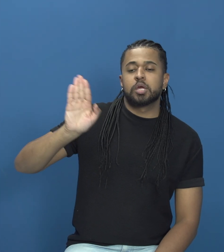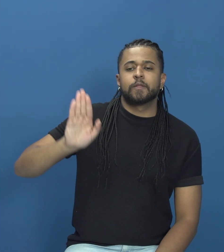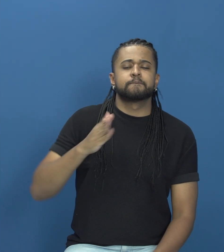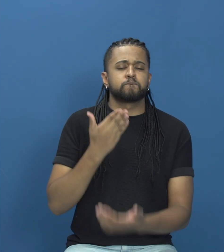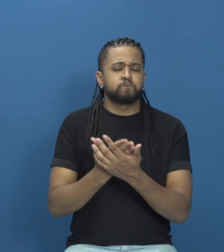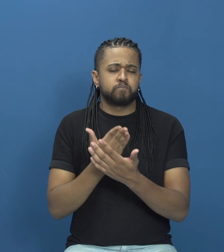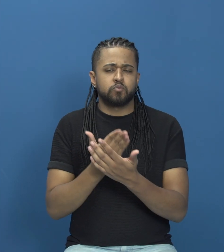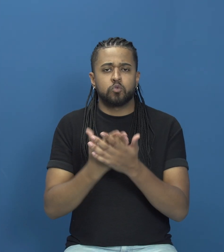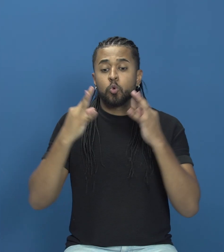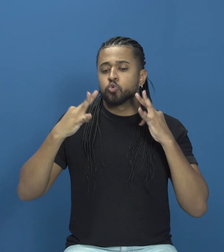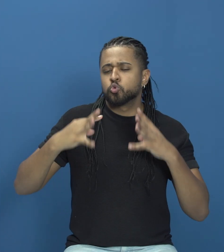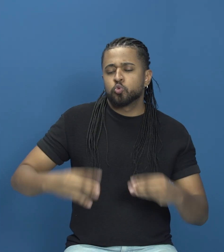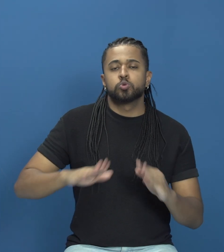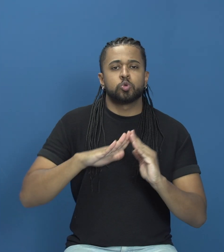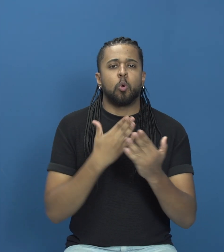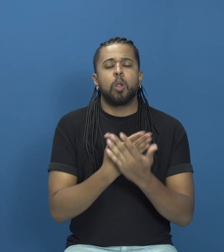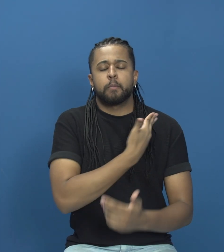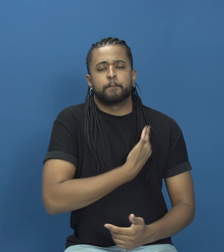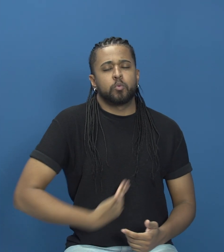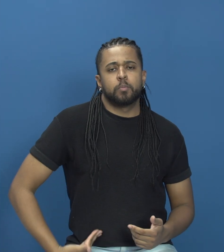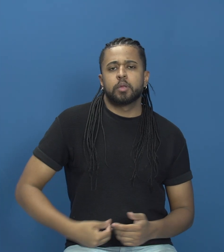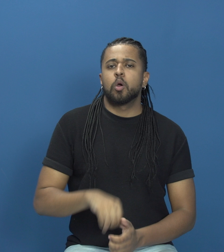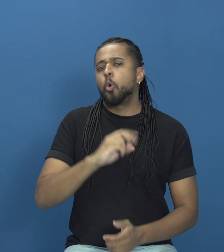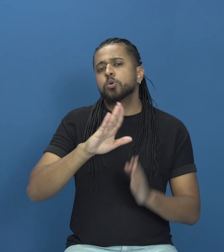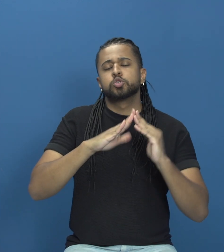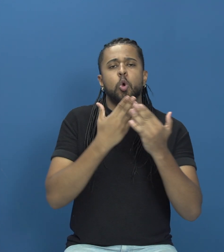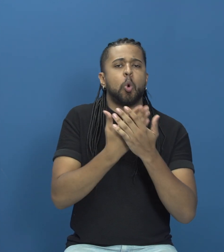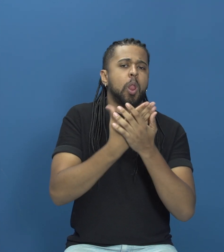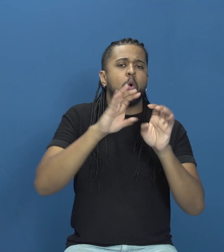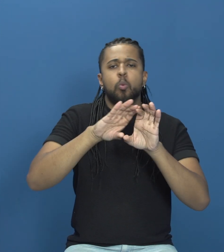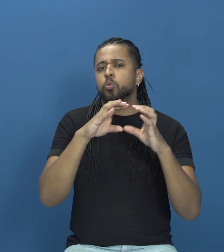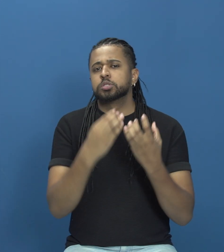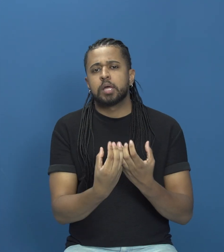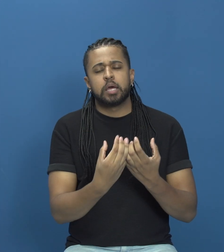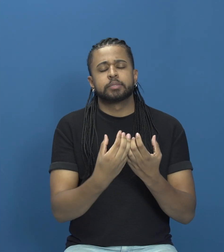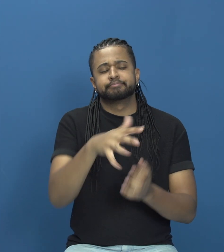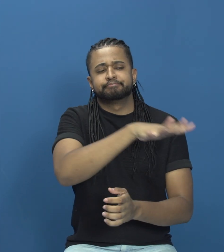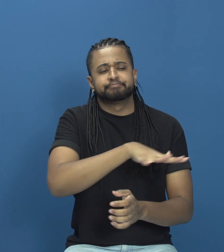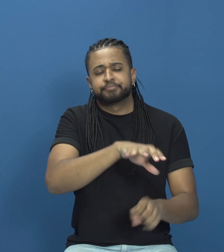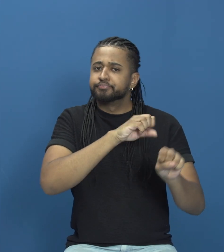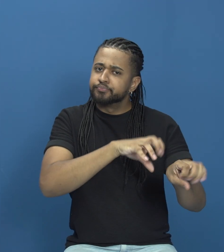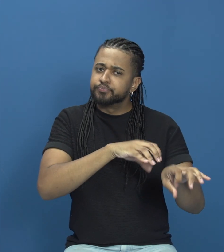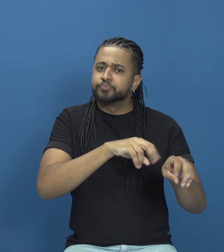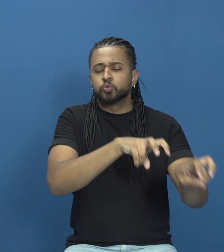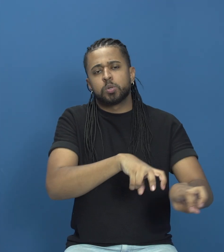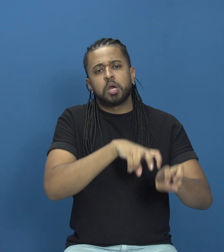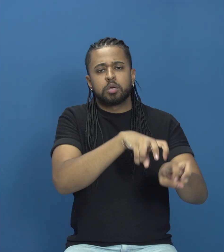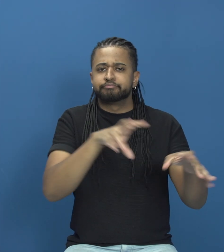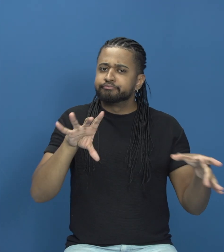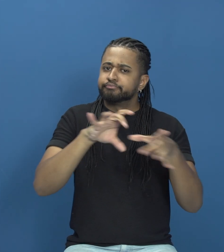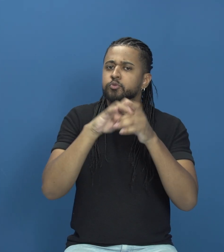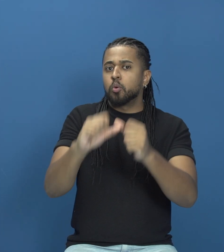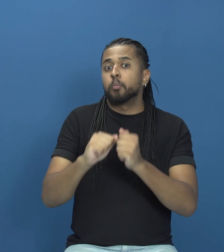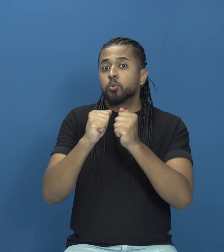Candidatos/candidatas que estudaram integralmente em escola pública ou em escolas comunitárias no âmbito da educação do campo, conveniadas